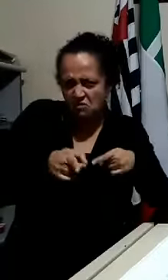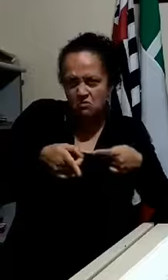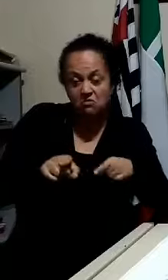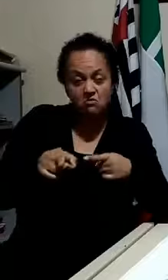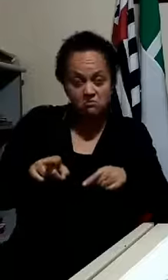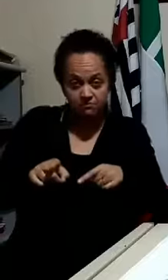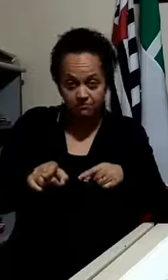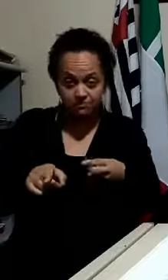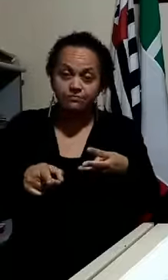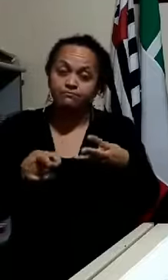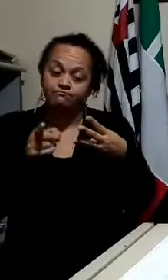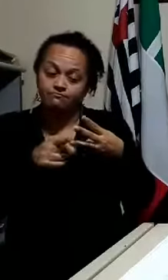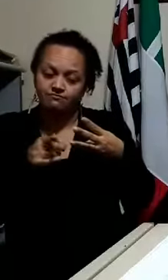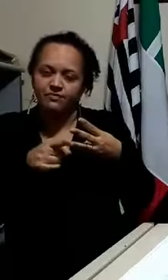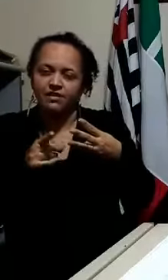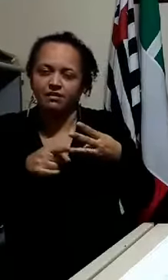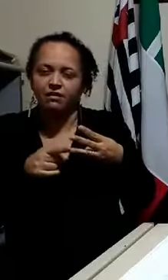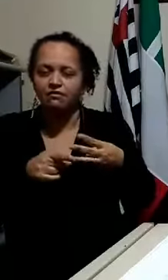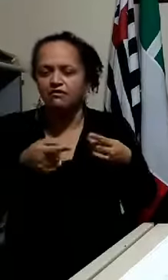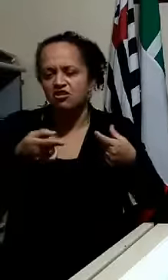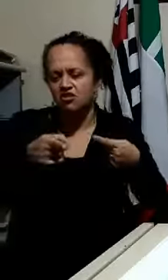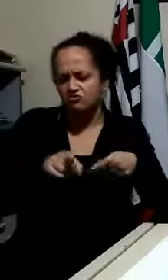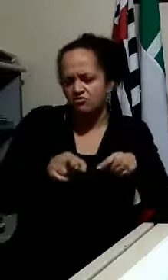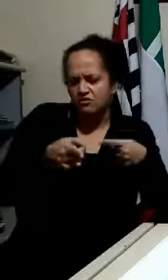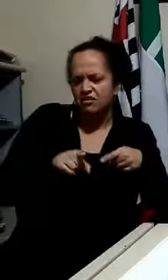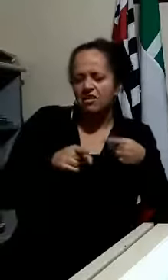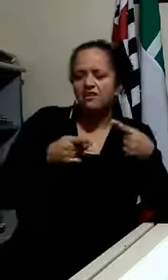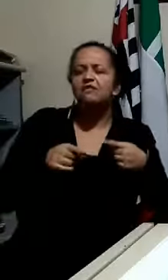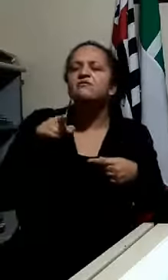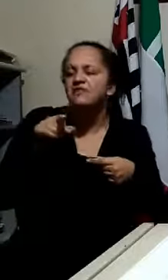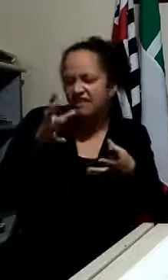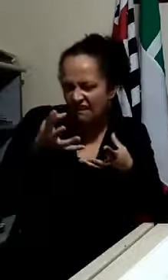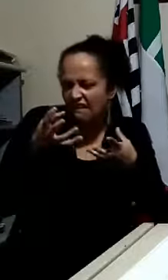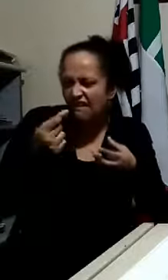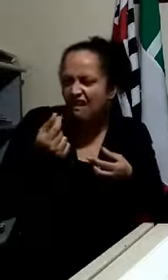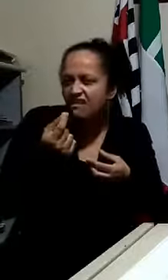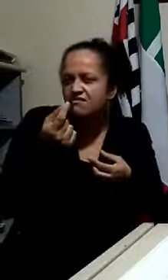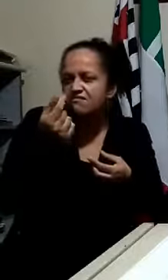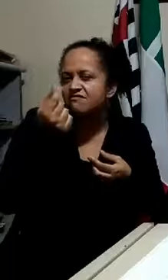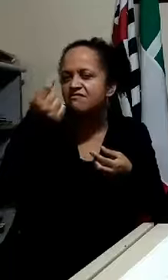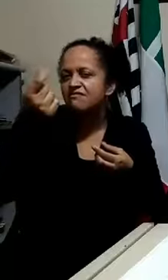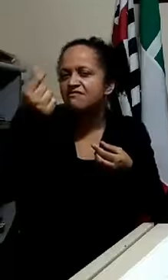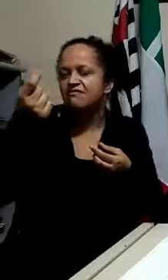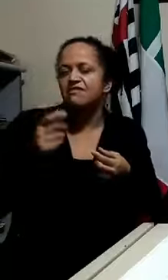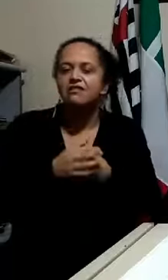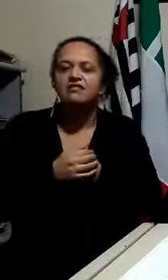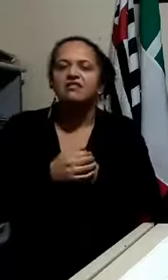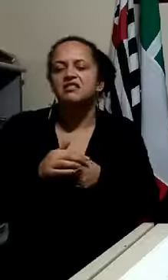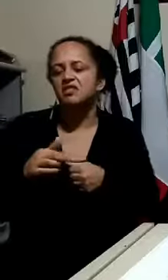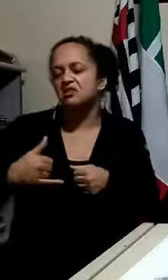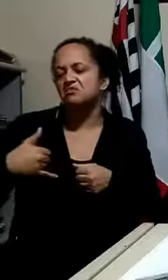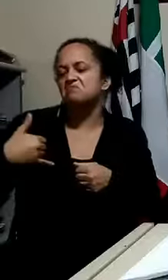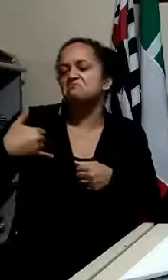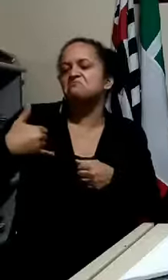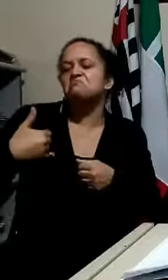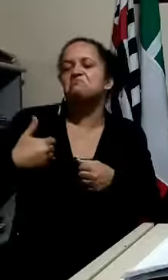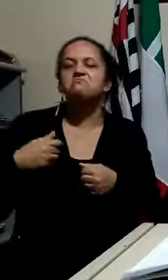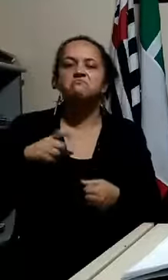são as ambições, os cuidados desta vida, as ambições e a ganância e a